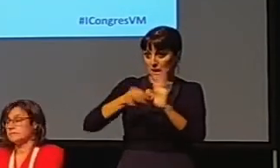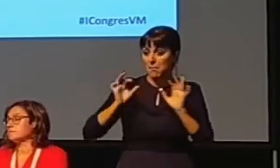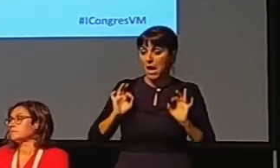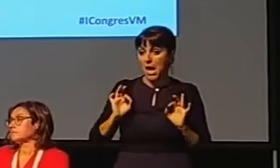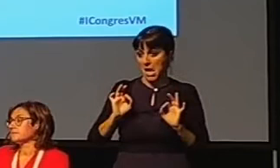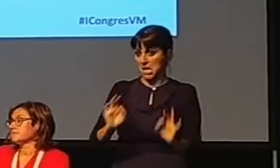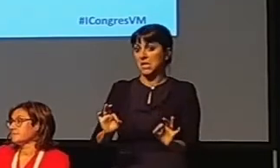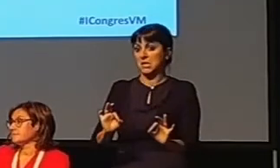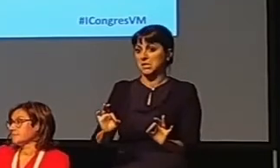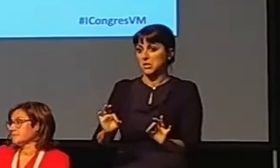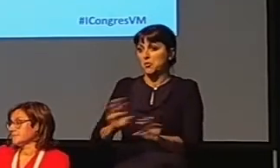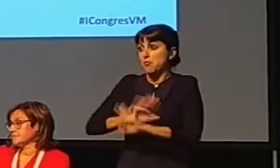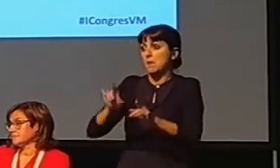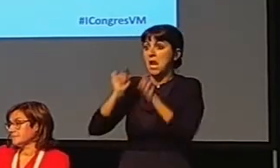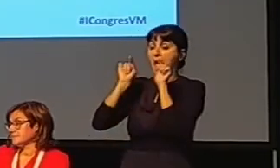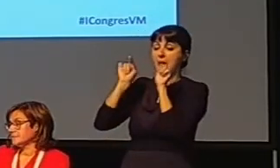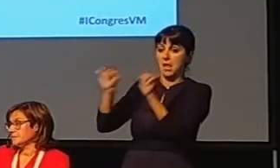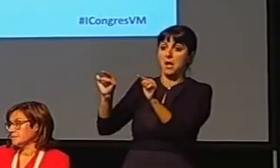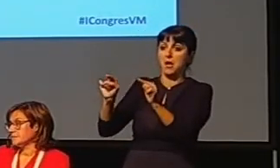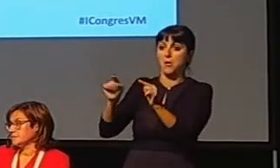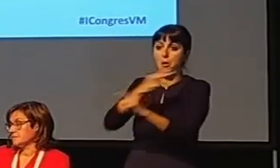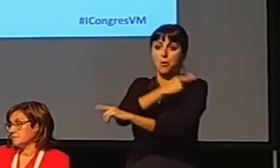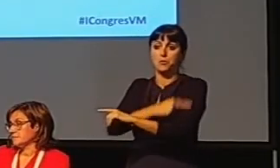que no està en un altre lloc?